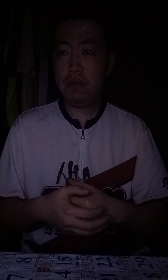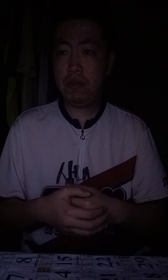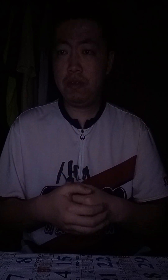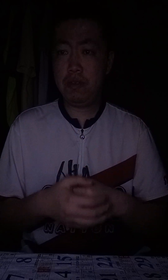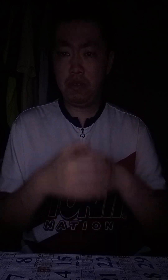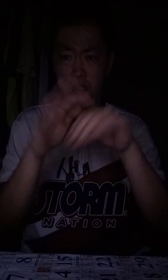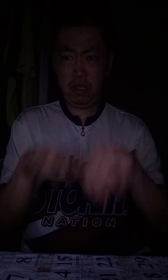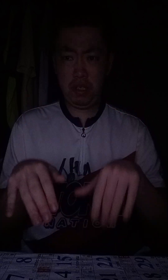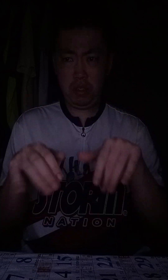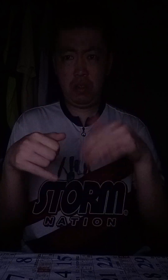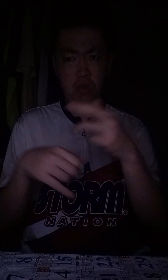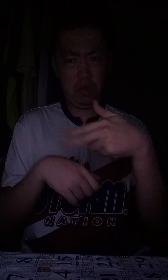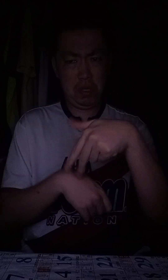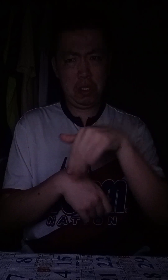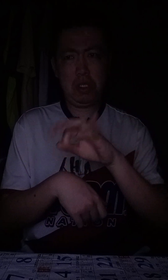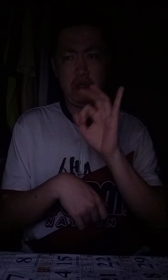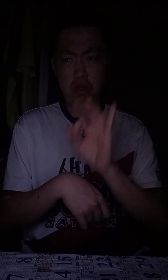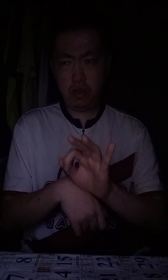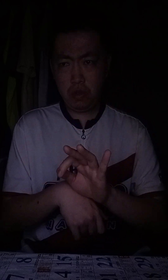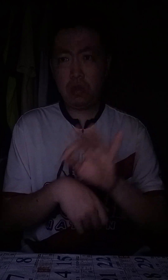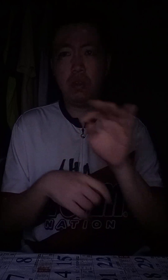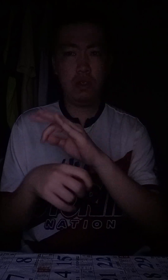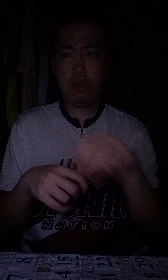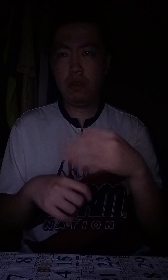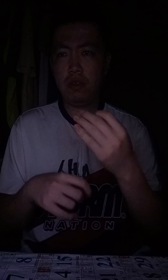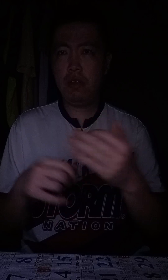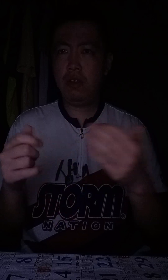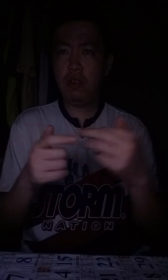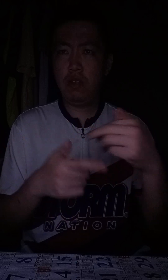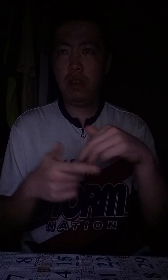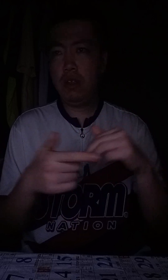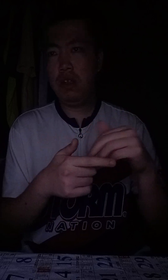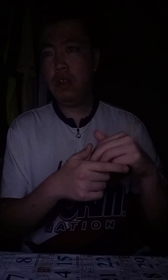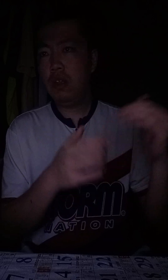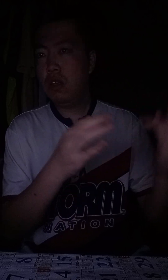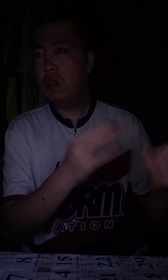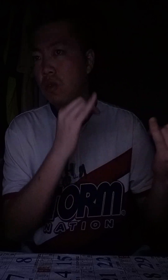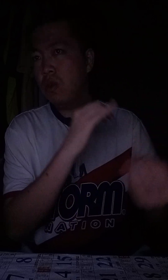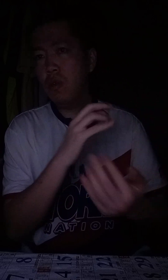미군 특수부대가 알샤바브의 수장을 사살한 데 대한 보복 공격입니다.